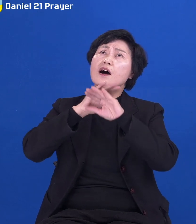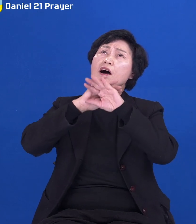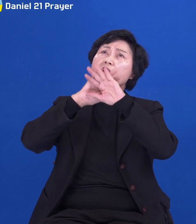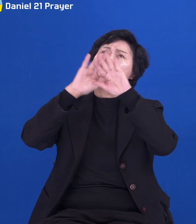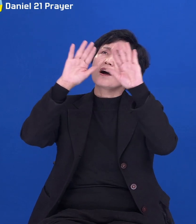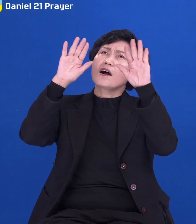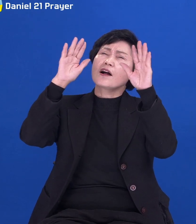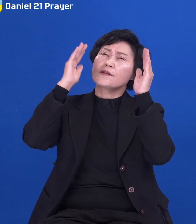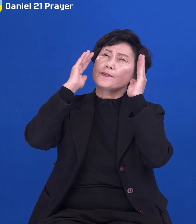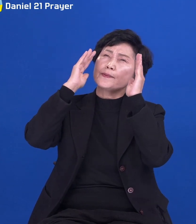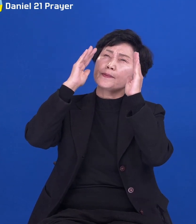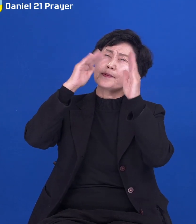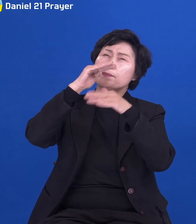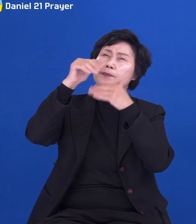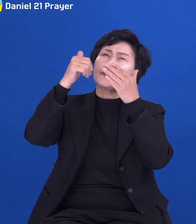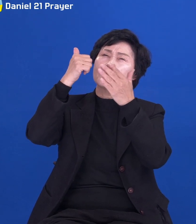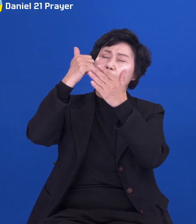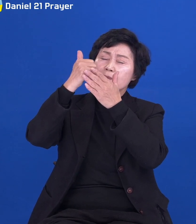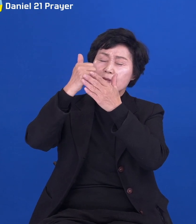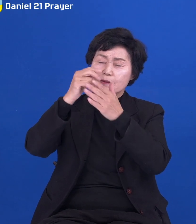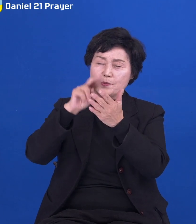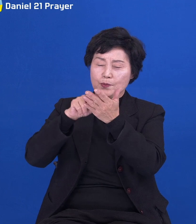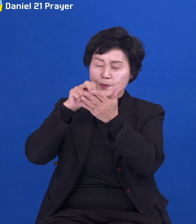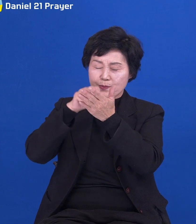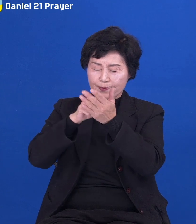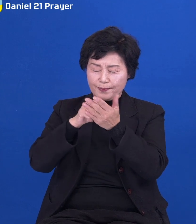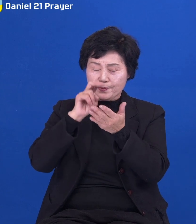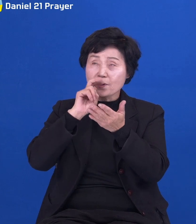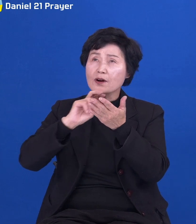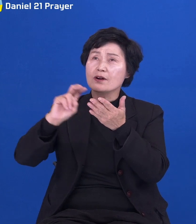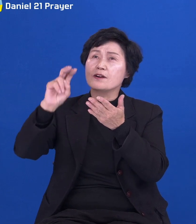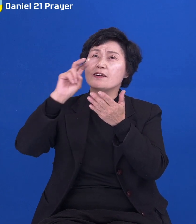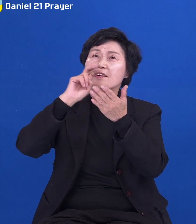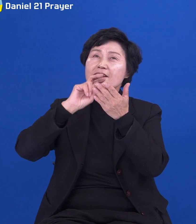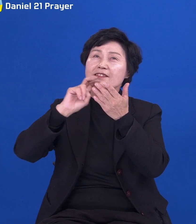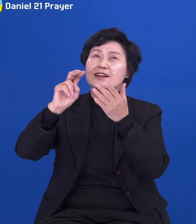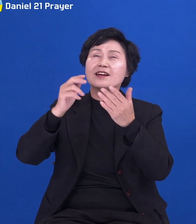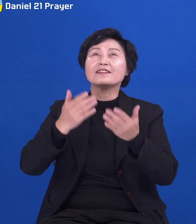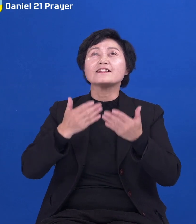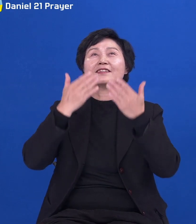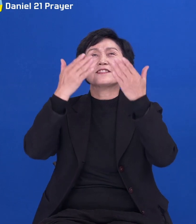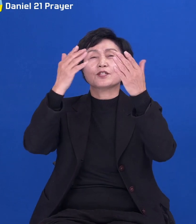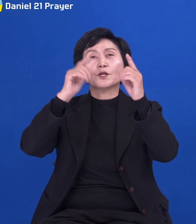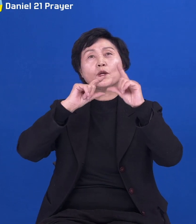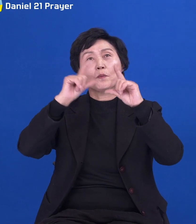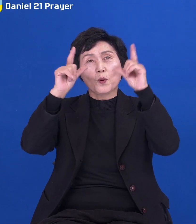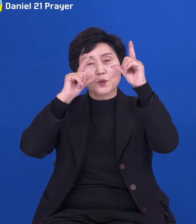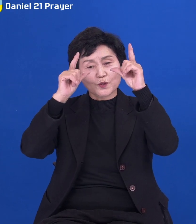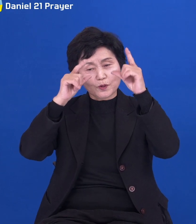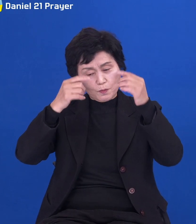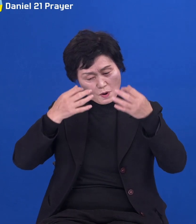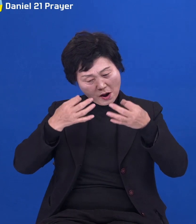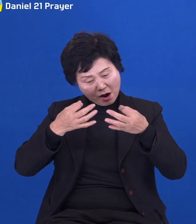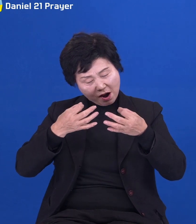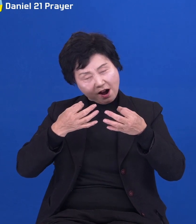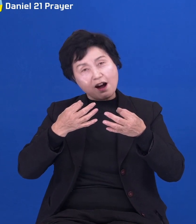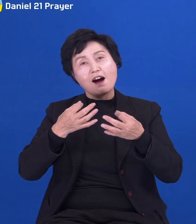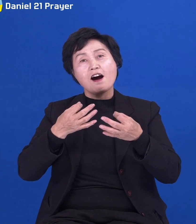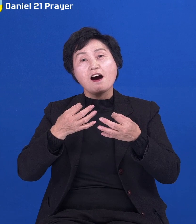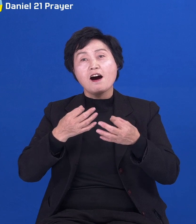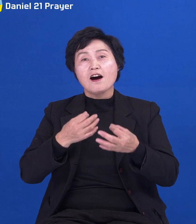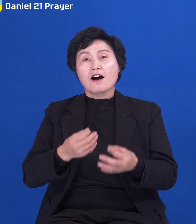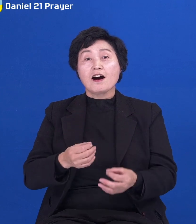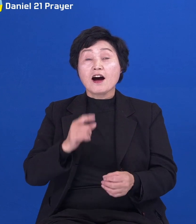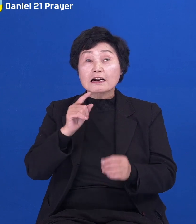드리며 하나님 앞에 찬양하는 나의 다른 모습을 하나님께서 보여주셨어요. 놀랍게도 그 안에서 저희